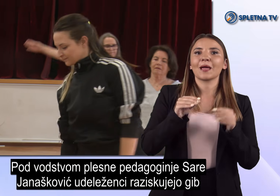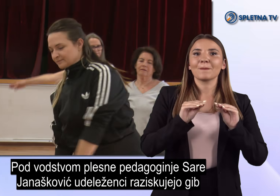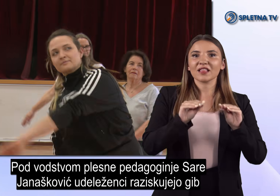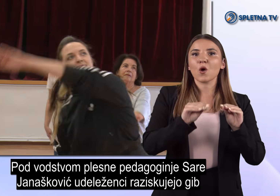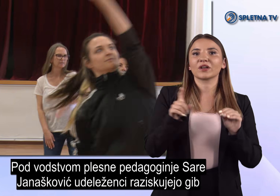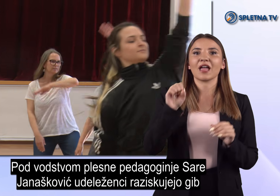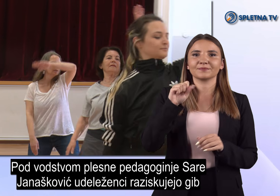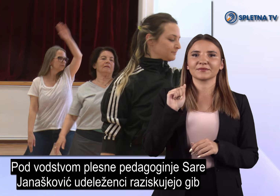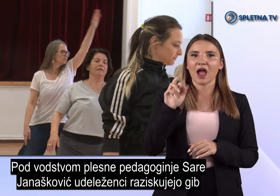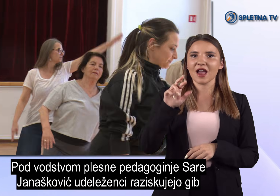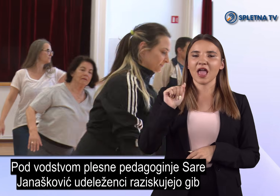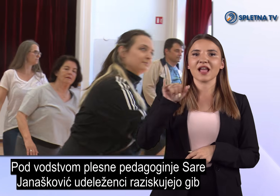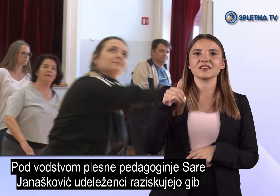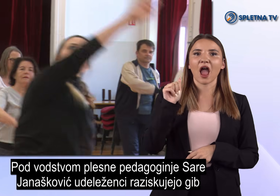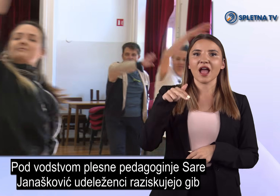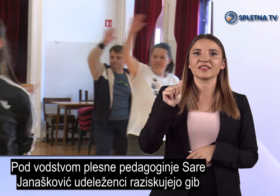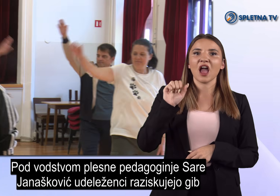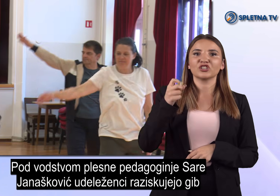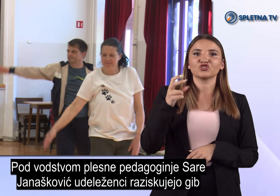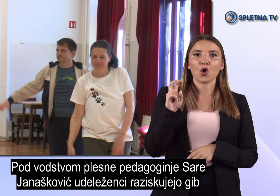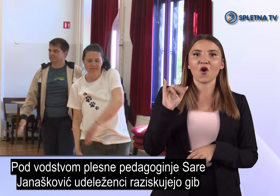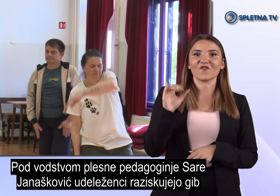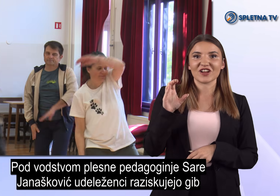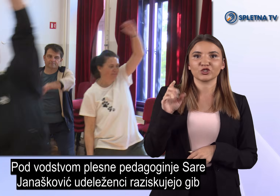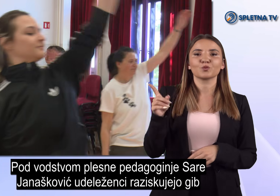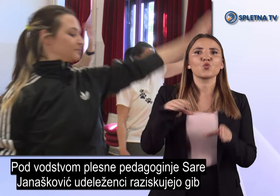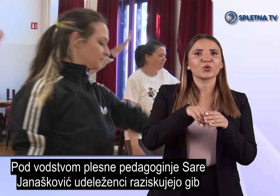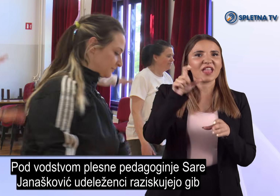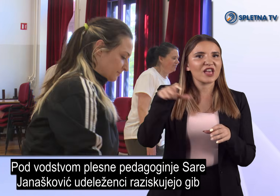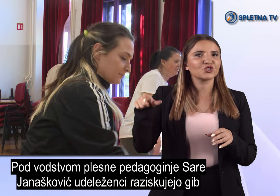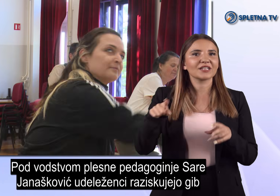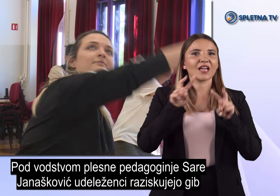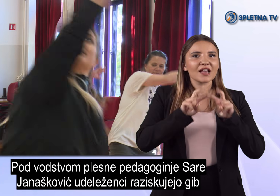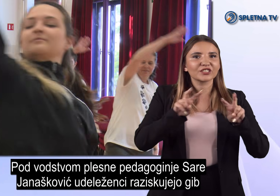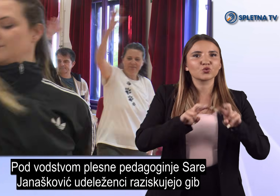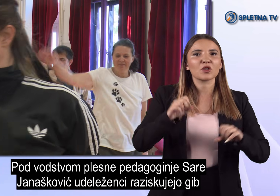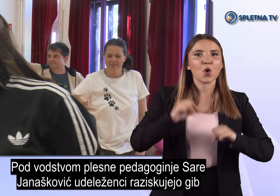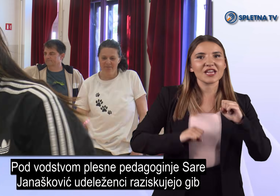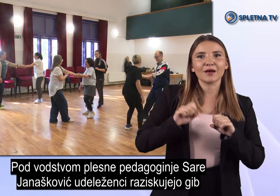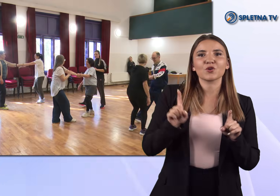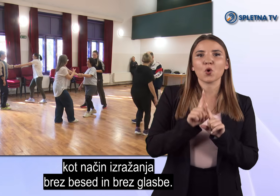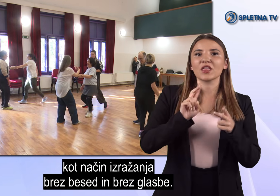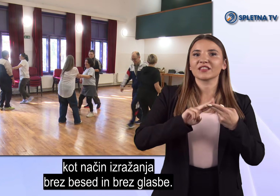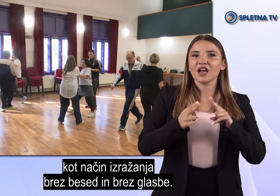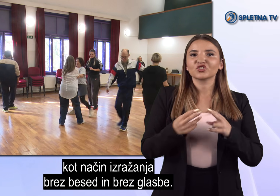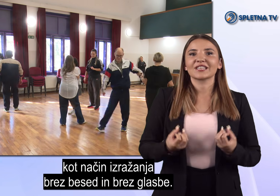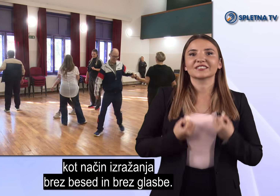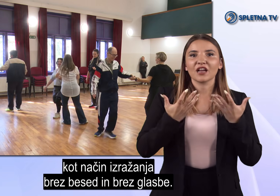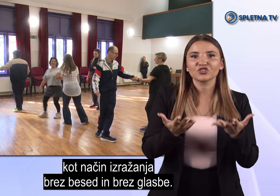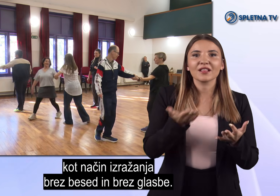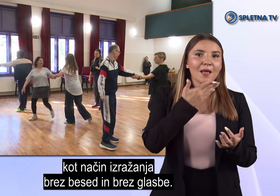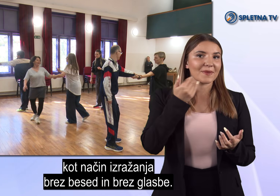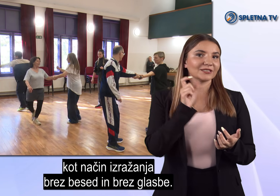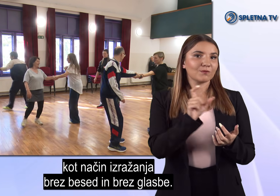Pod vodstvom plesne pedagoginje Sare Janaškovič udeleženci raziskujejo gib kot način izražanja brez besed